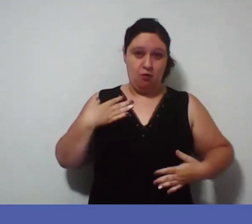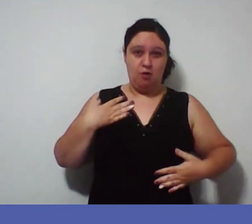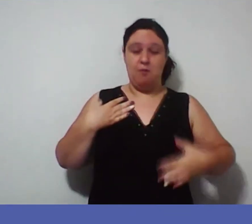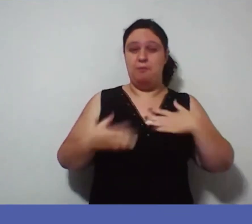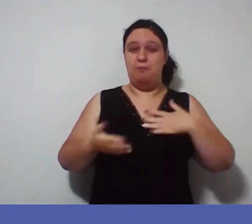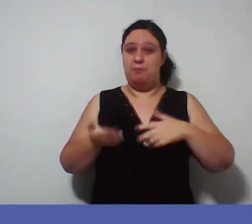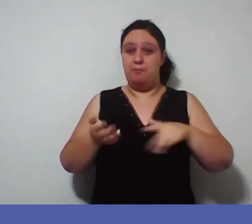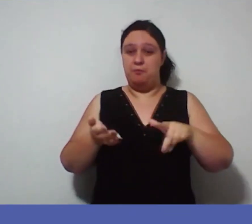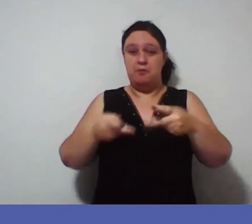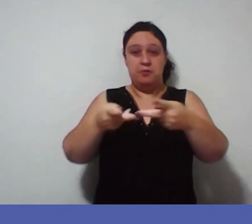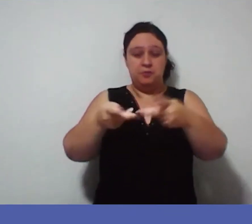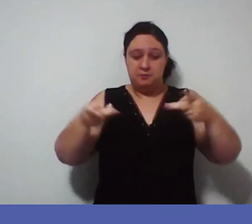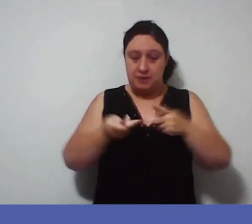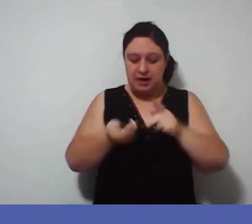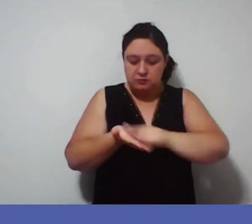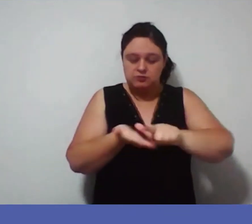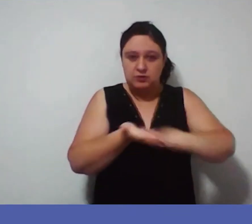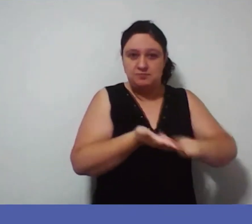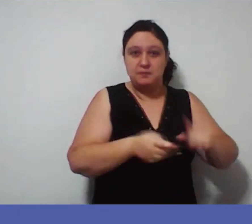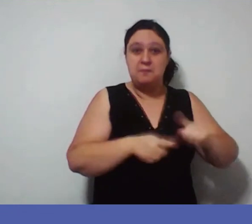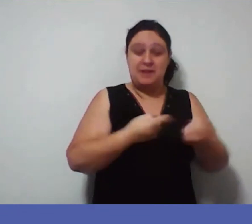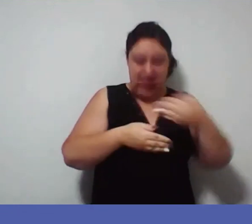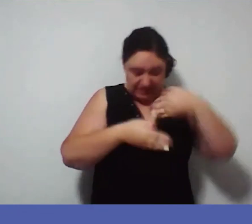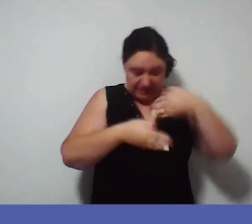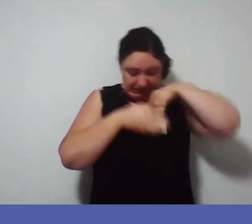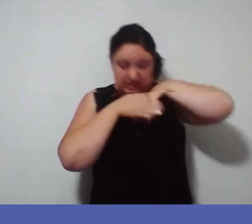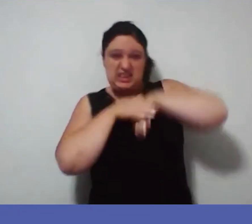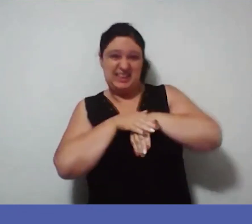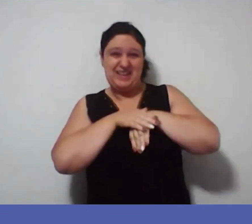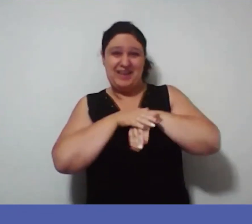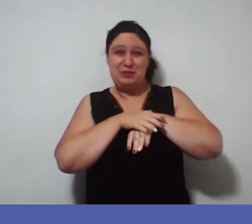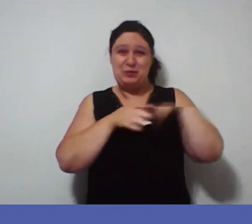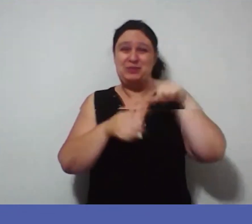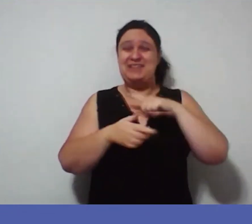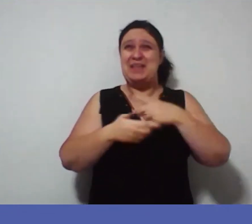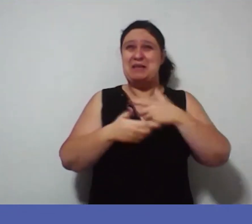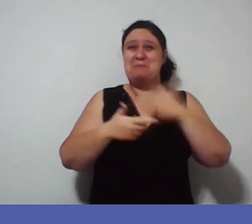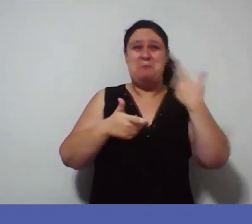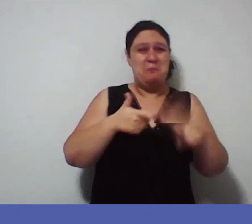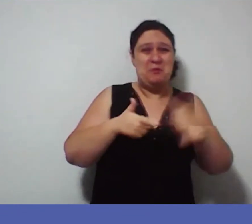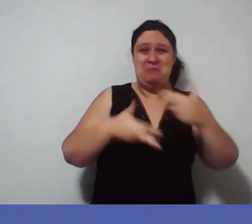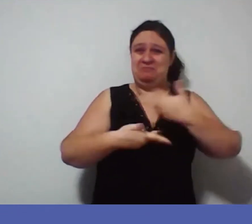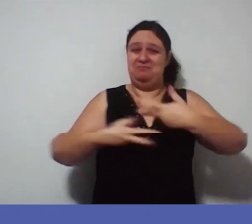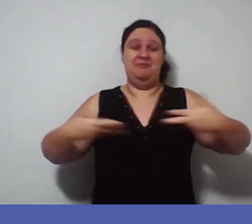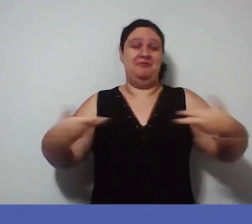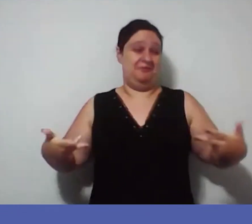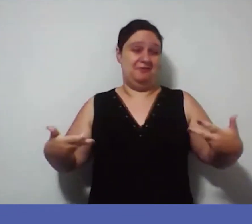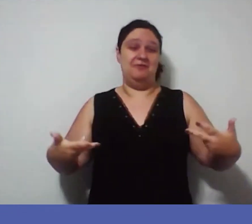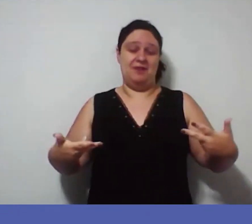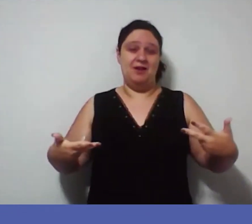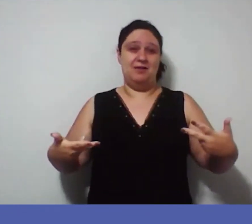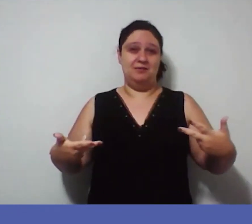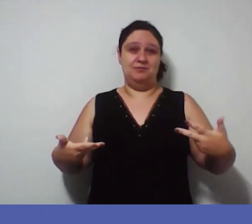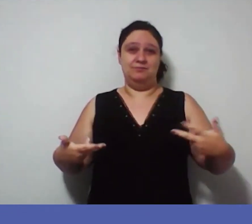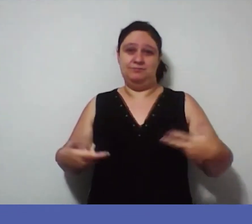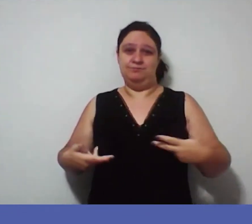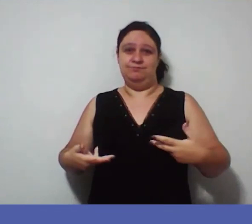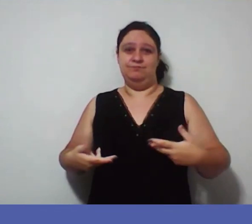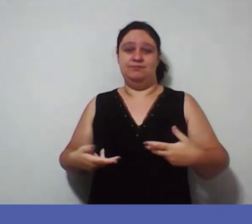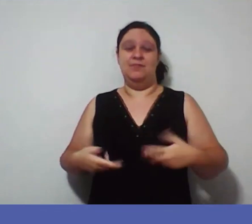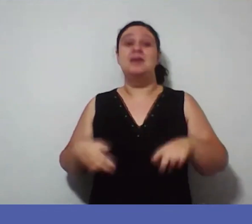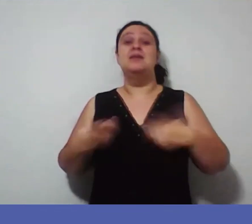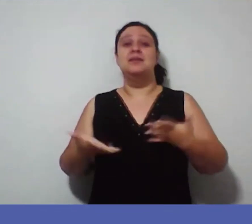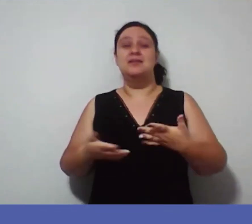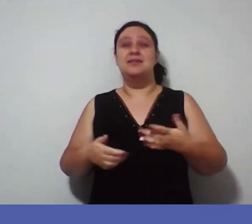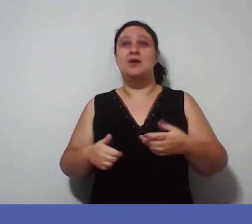estão cheios de rapina e intemperança. Fariseu cego, limpa primeiro o interior do